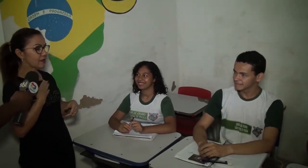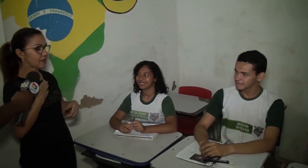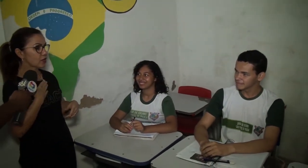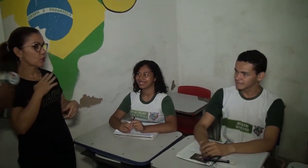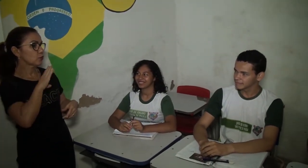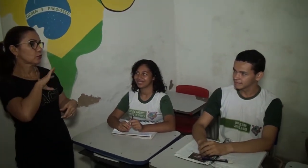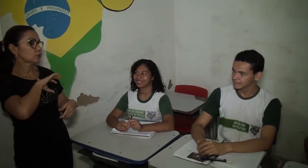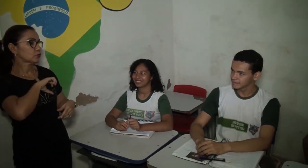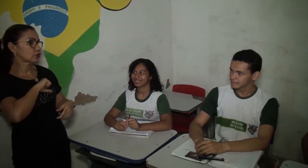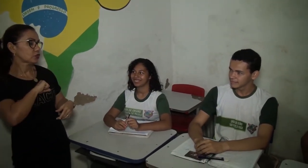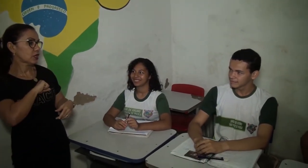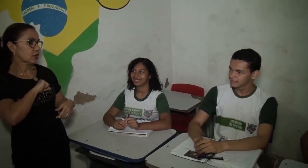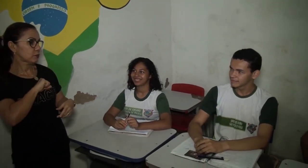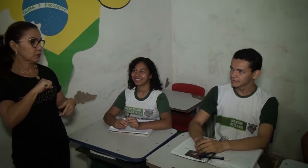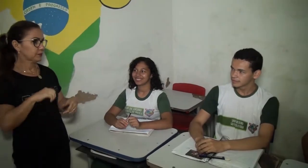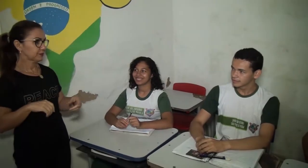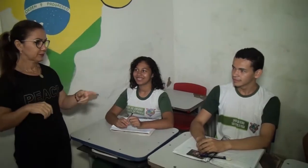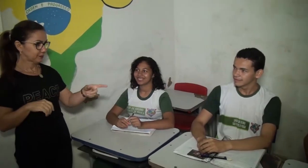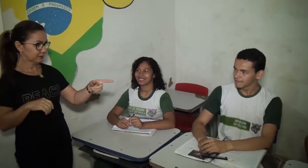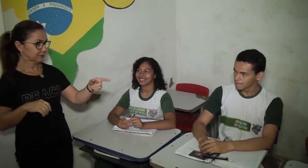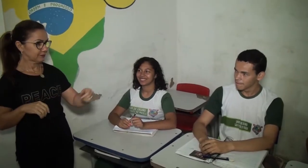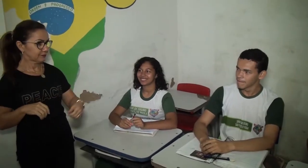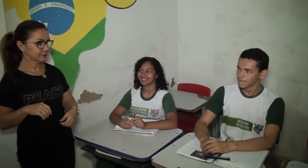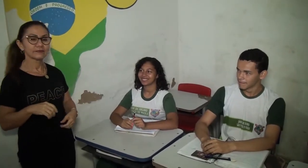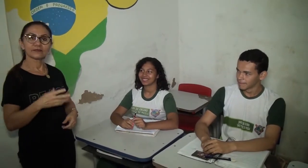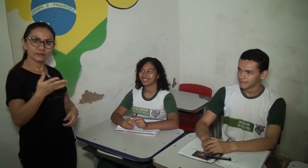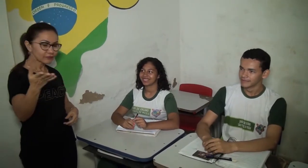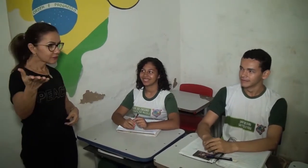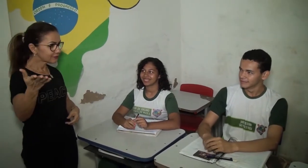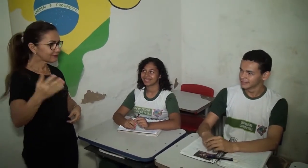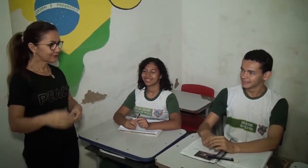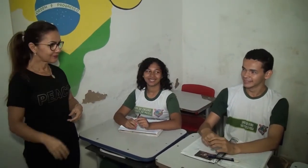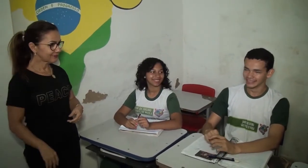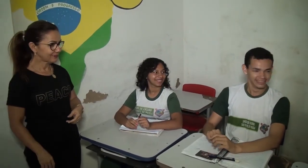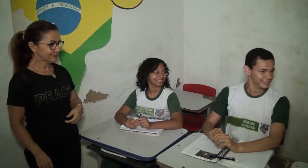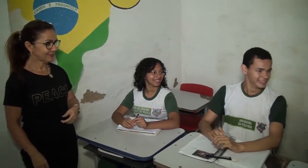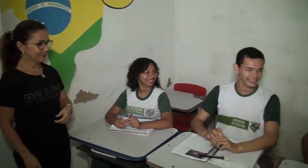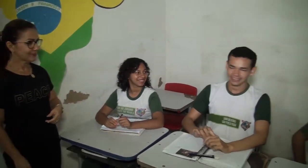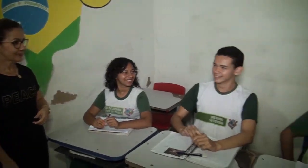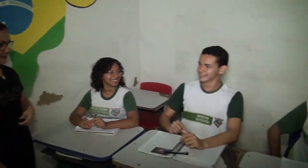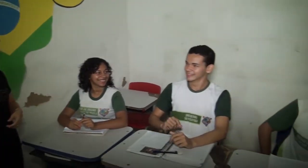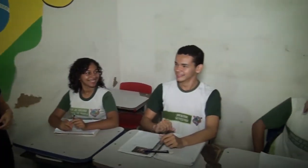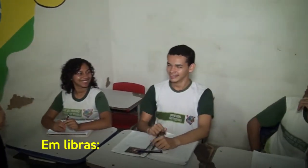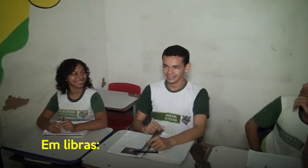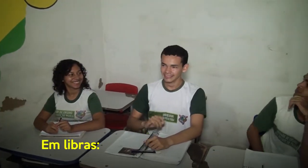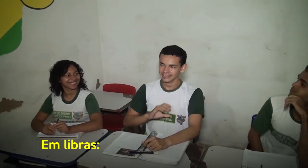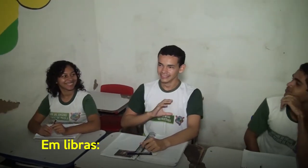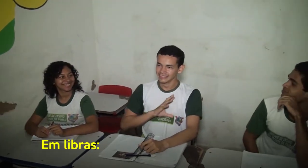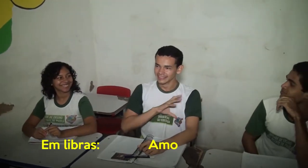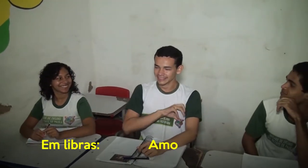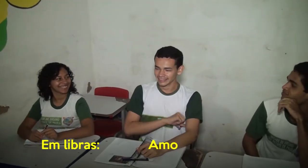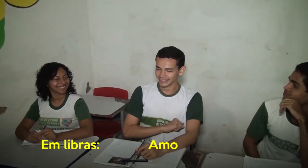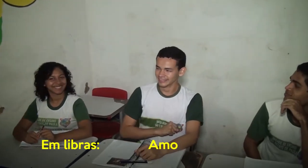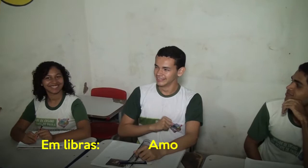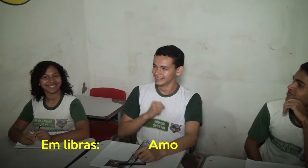Olha, nesse momento, ela está gesticulando para ele, ele está entendendo e vai responder para nossas câmeras. Olha só.